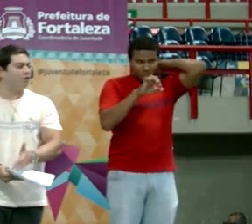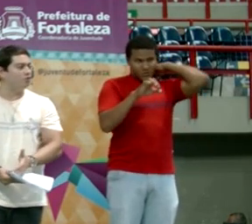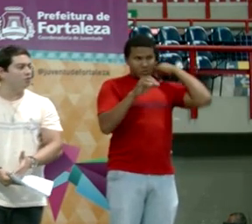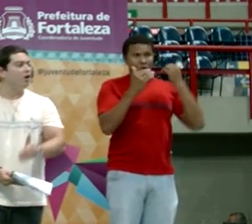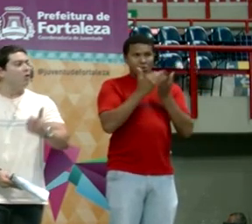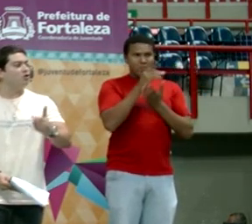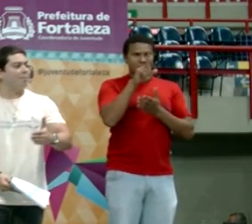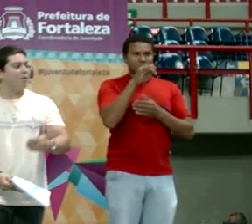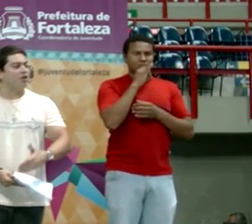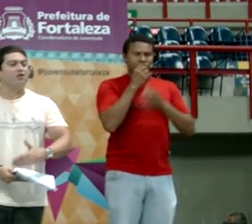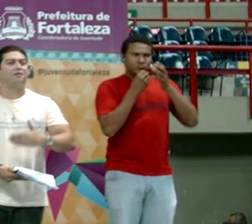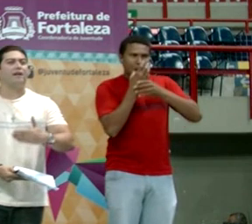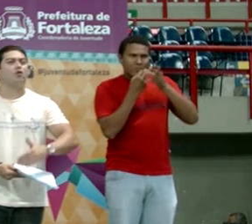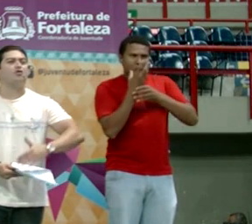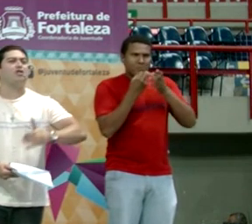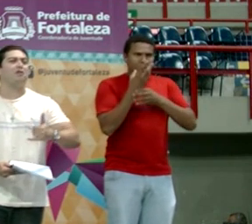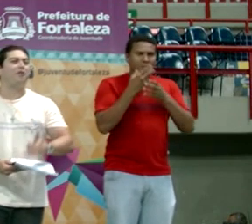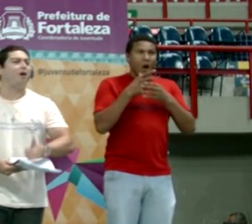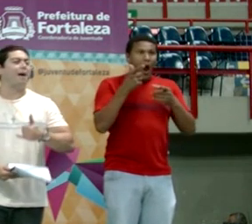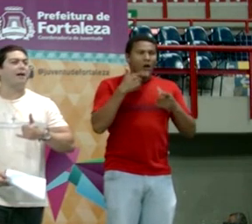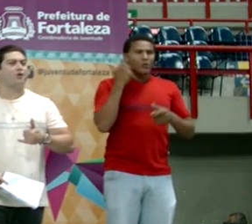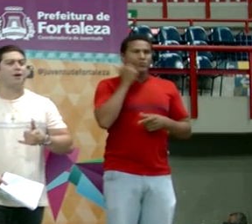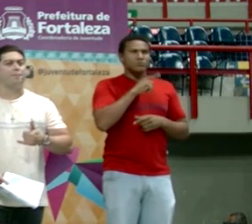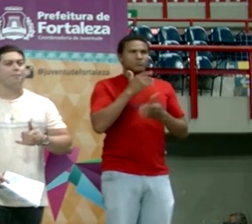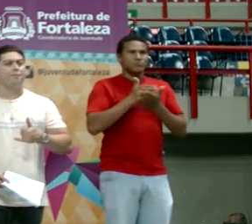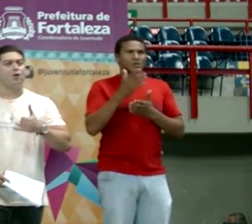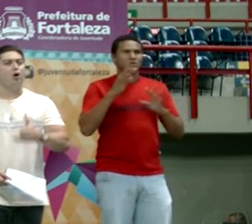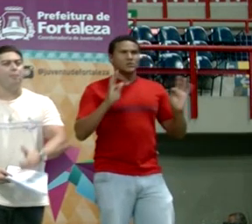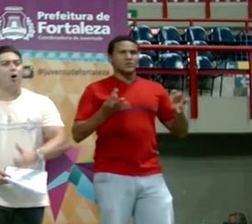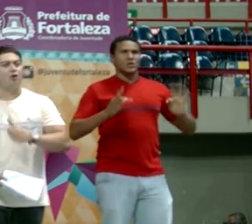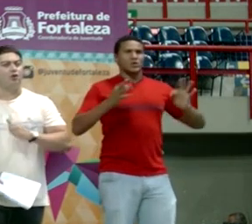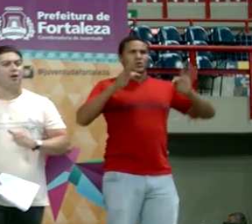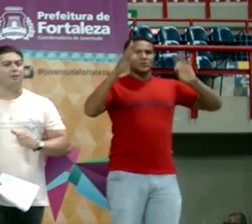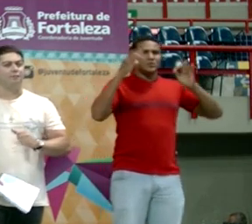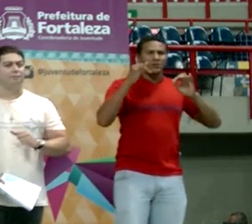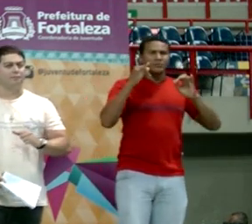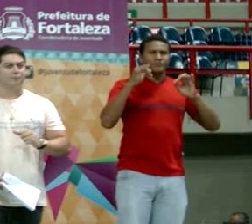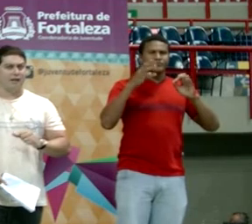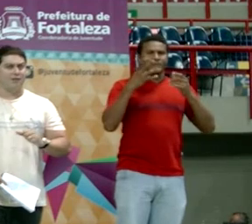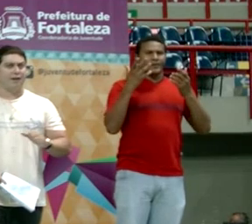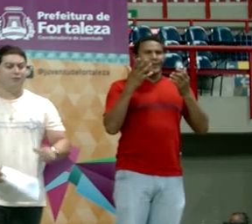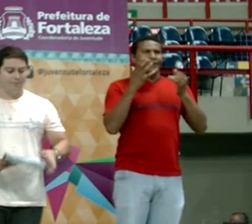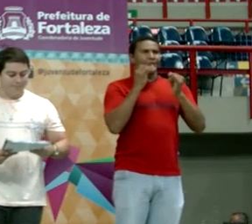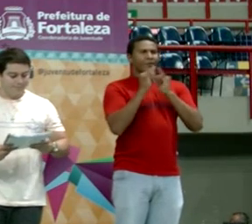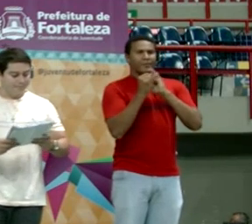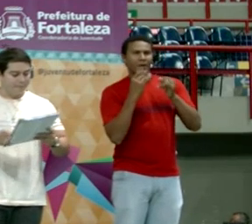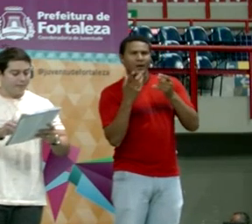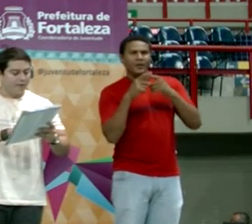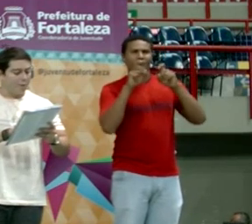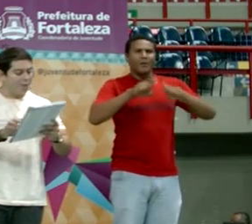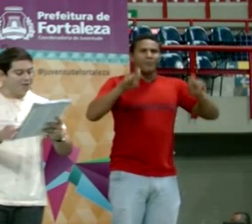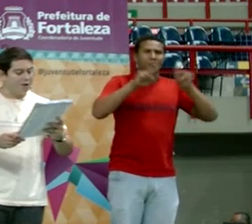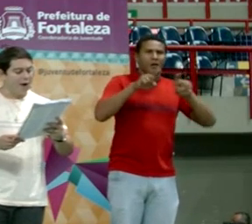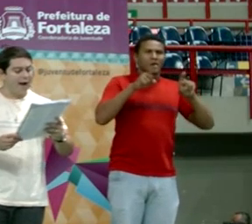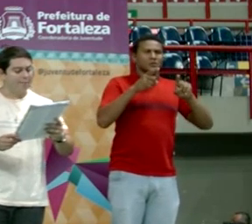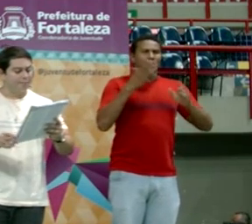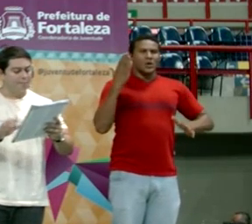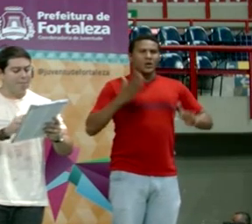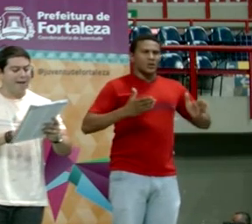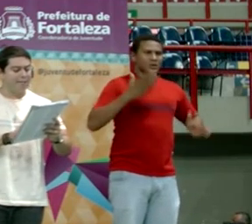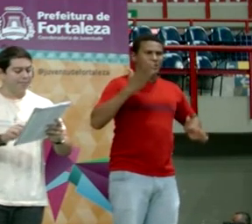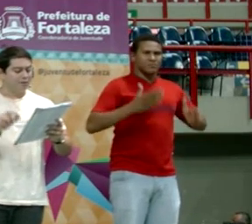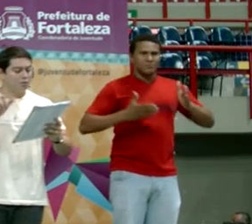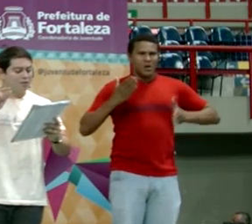90, 91. O Japão já tinha tecnologia de informática, robótica. Tá certo? Não pode ser o